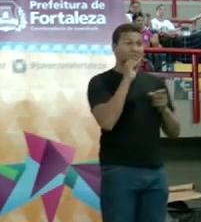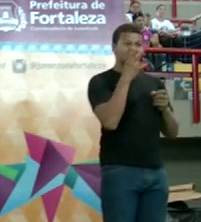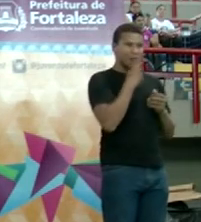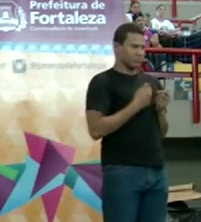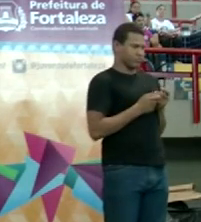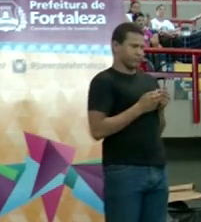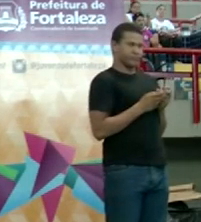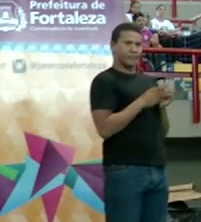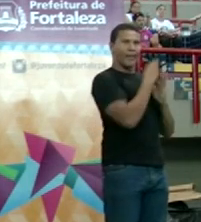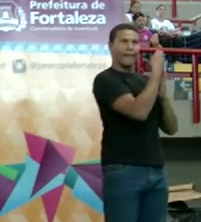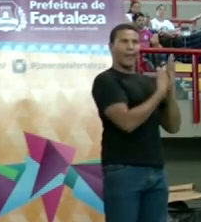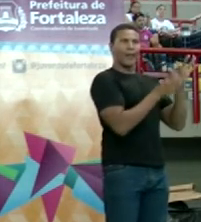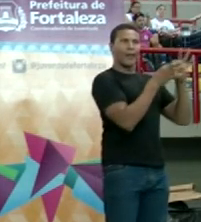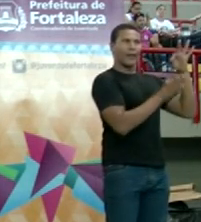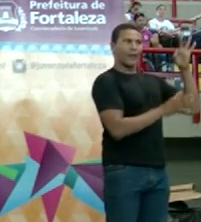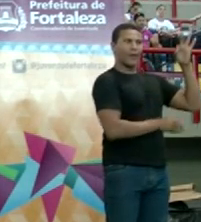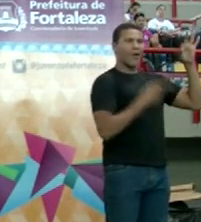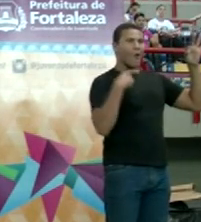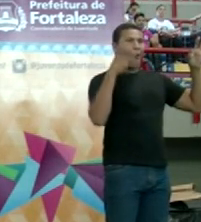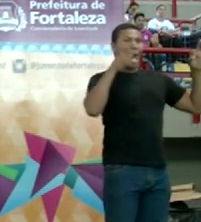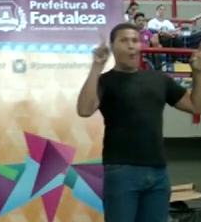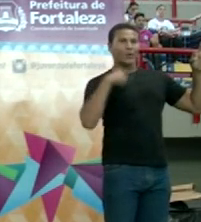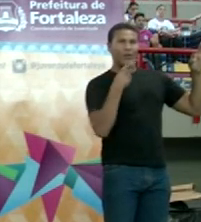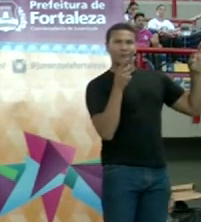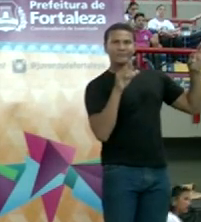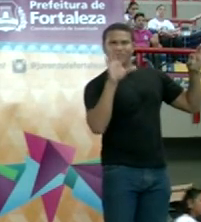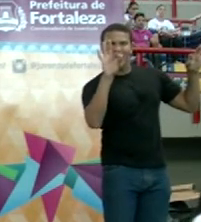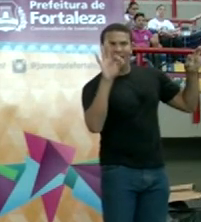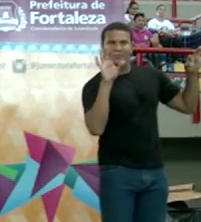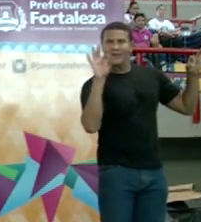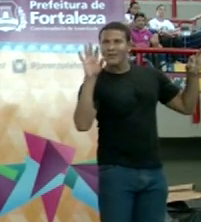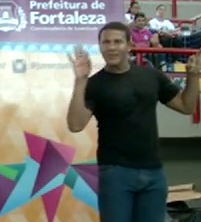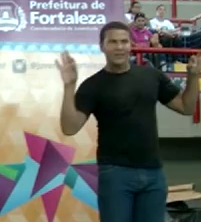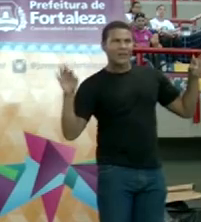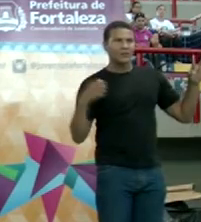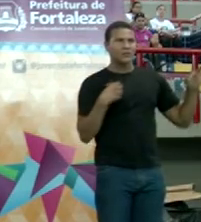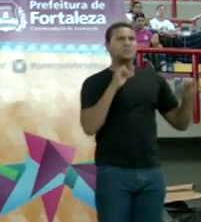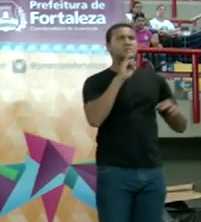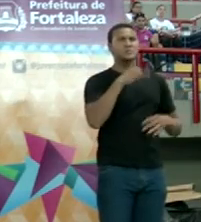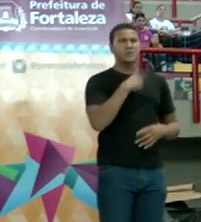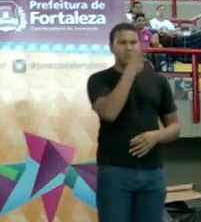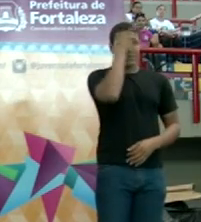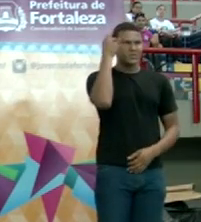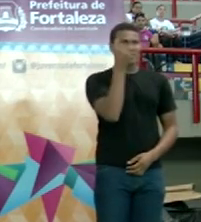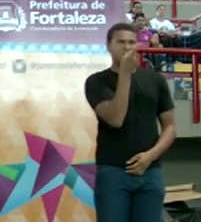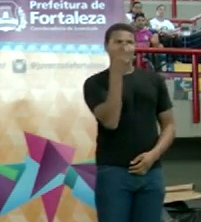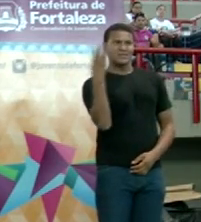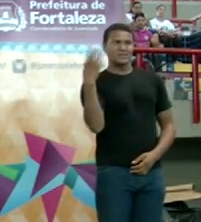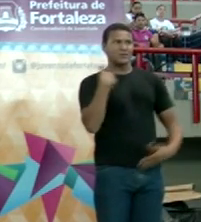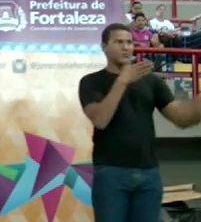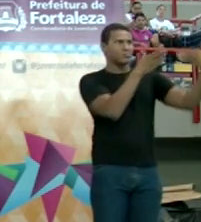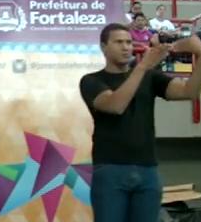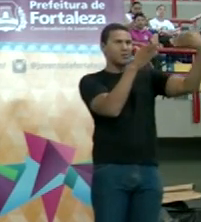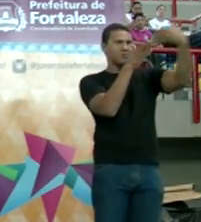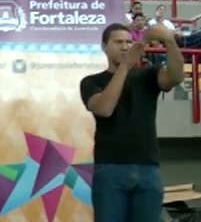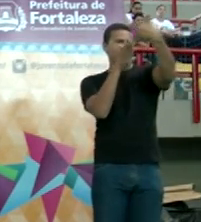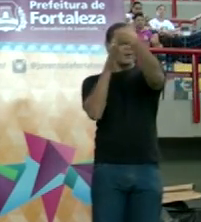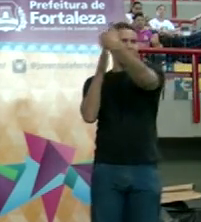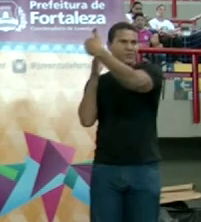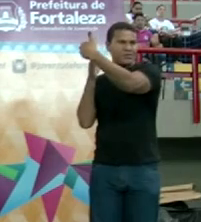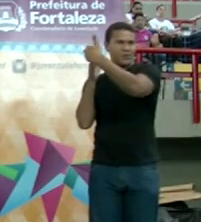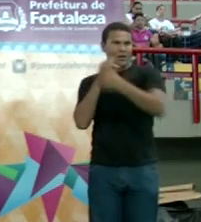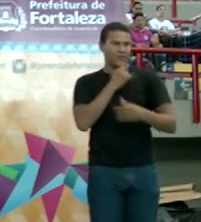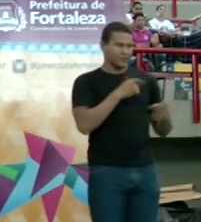e ser rápida, ser dinâmica. Porque se eu for conversar com 5 pessoas, colocando as vírgulas,